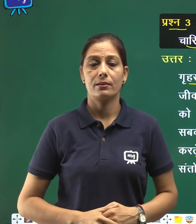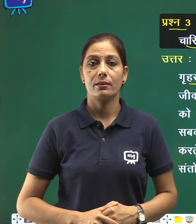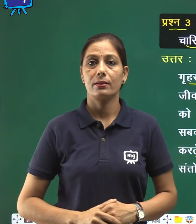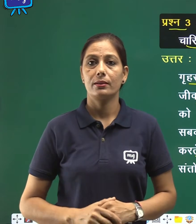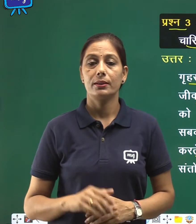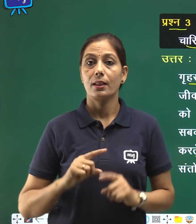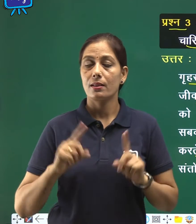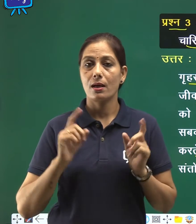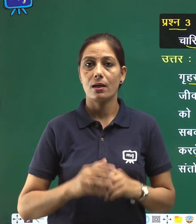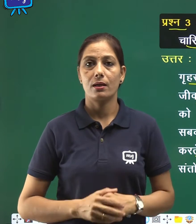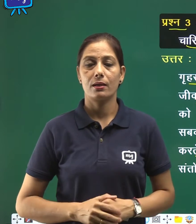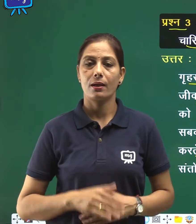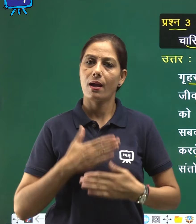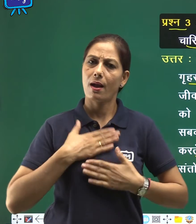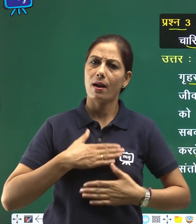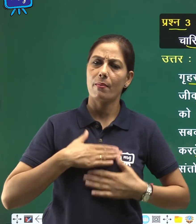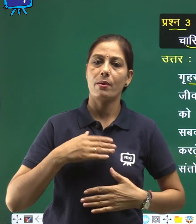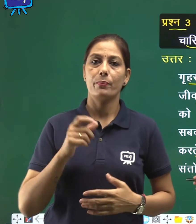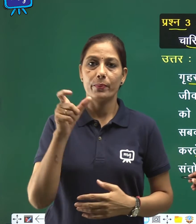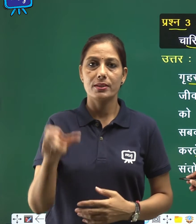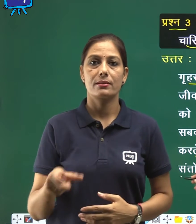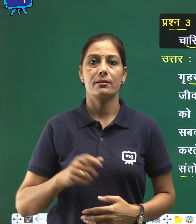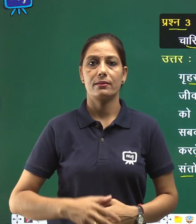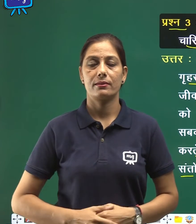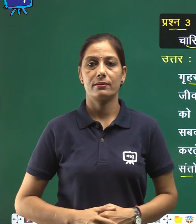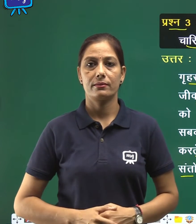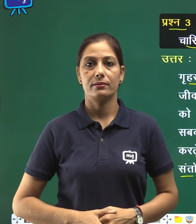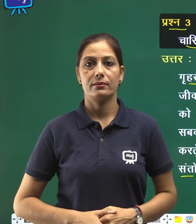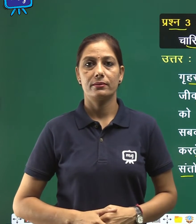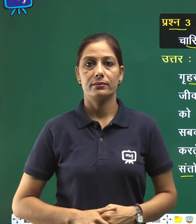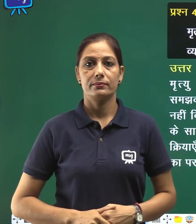तथा संतोषी व्यक्ति थे।